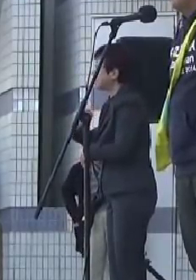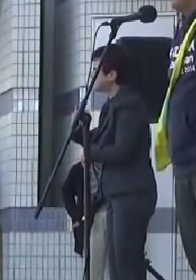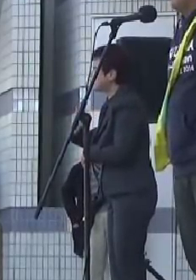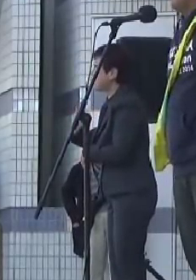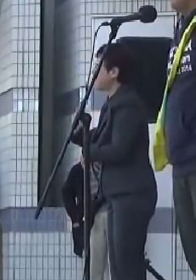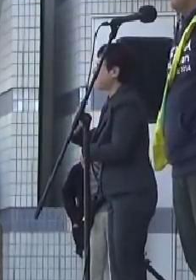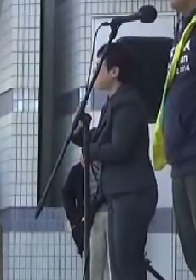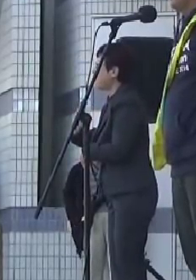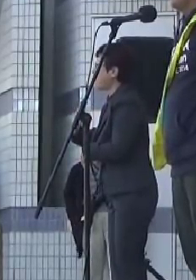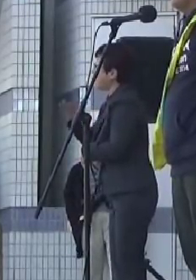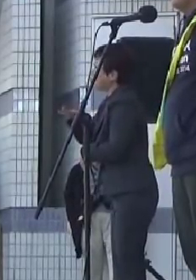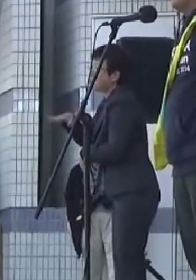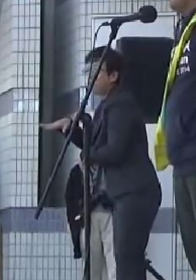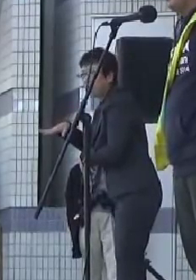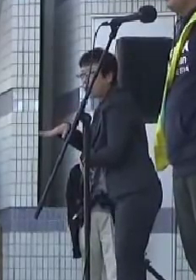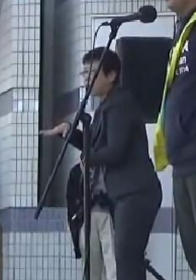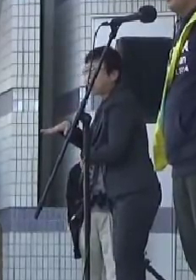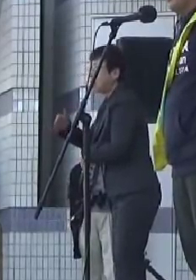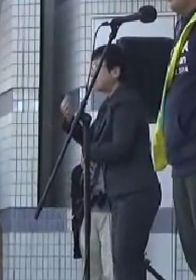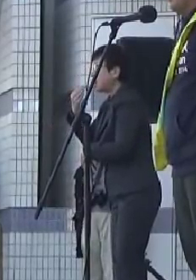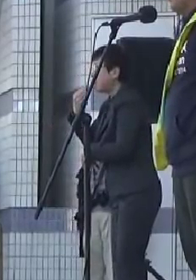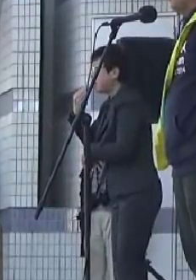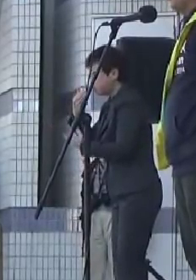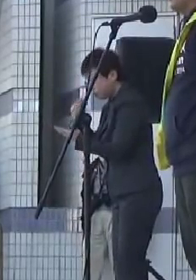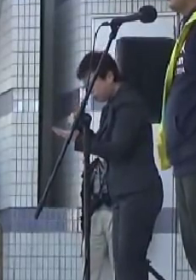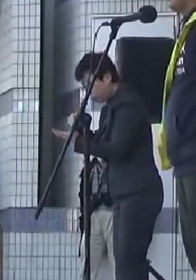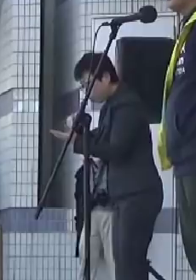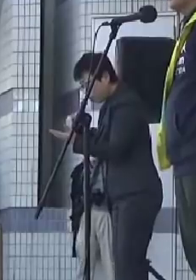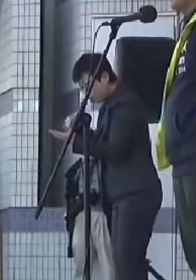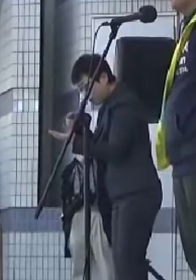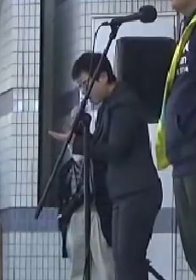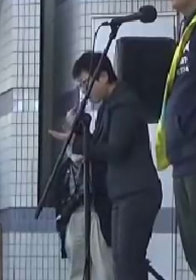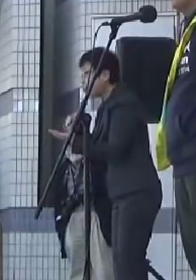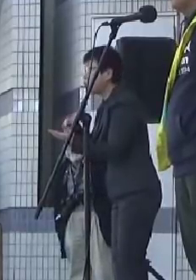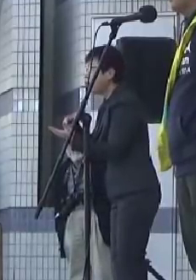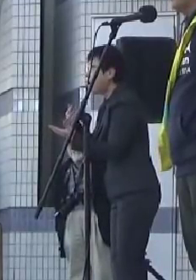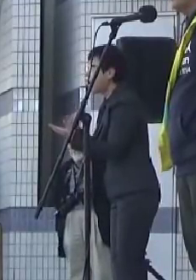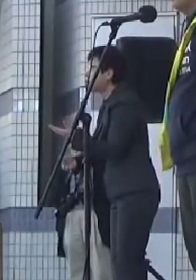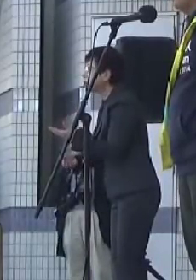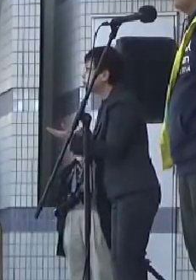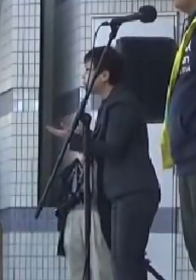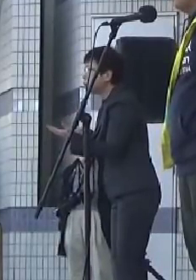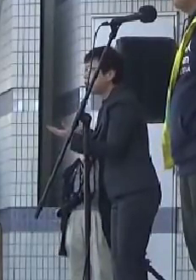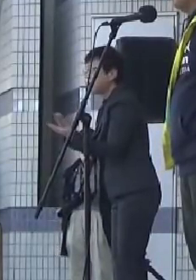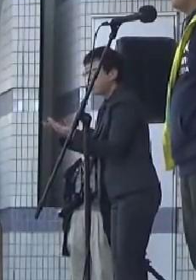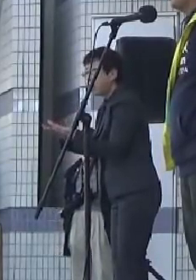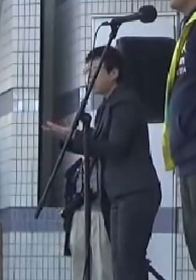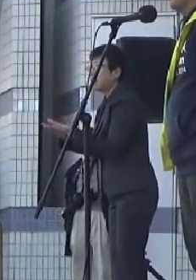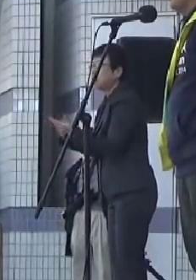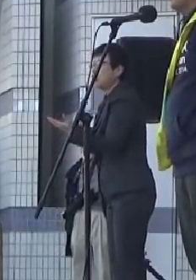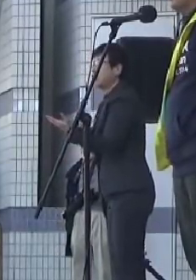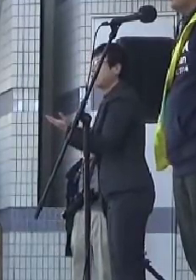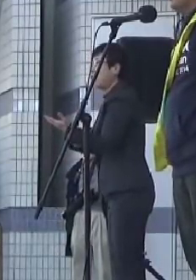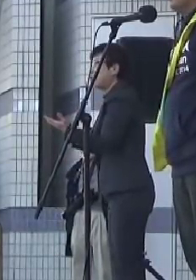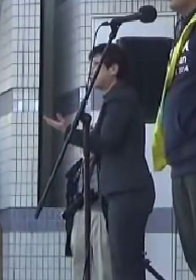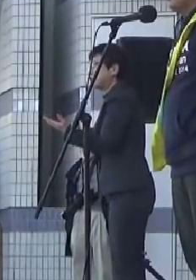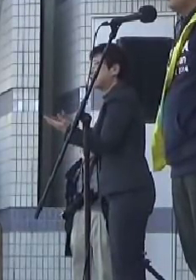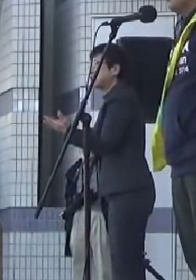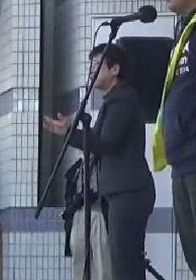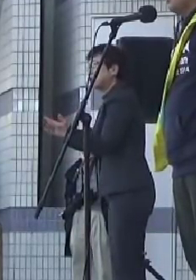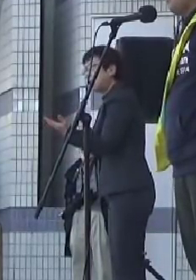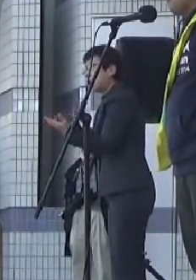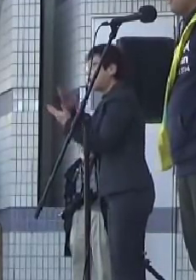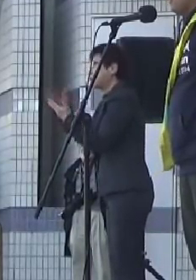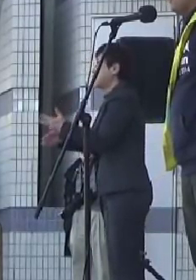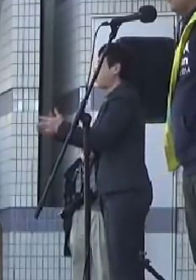の子供が食べるものが、本当に安心して食べられるのかっていう気持ちから、できた